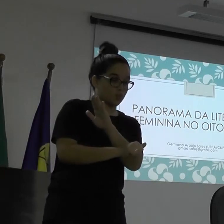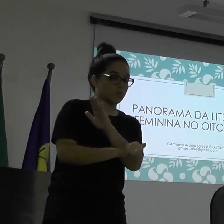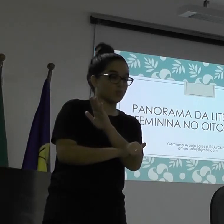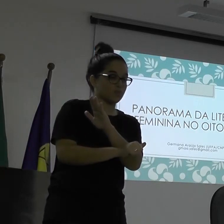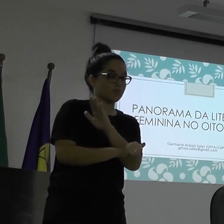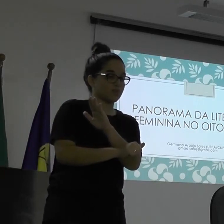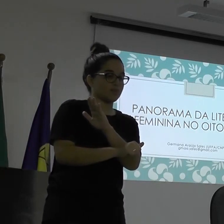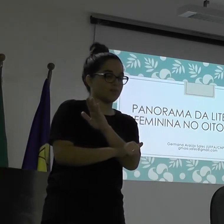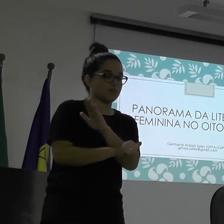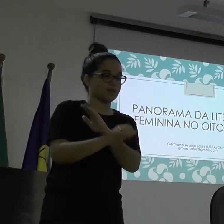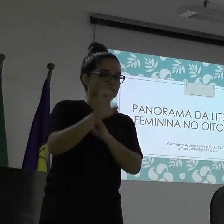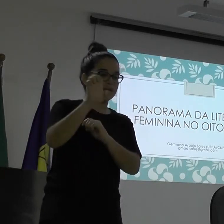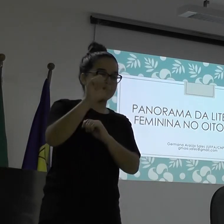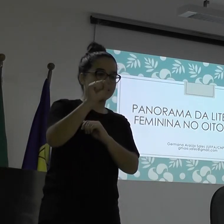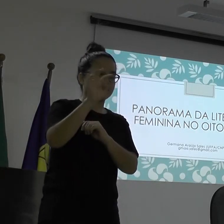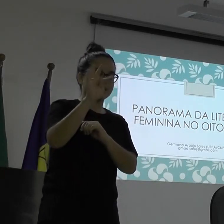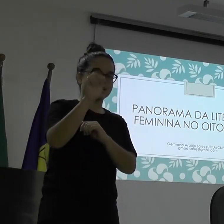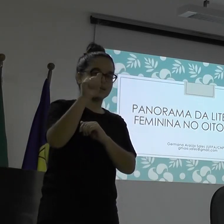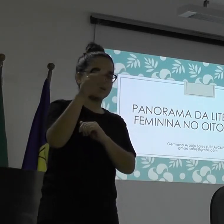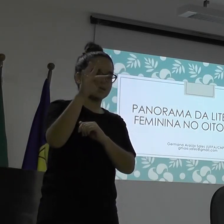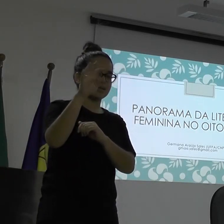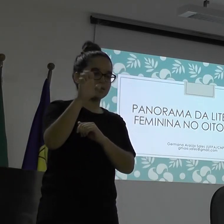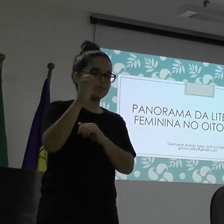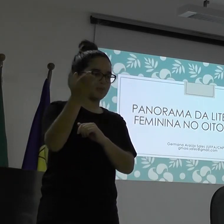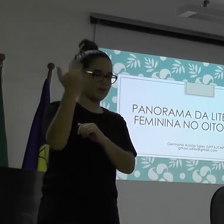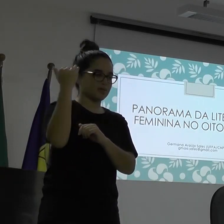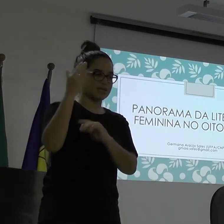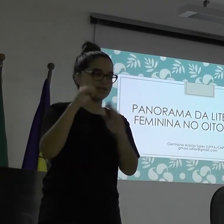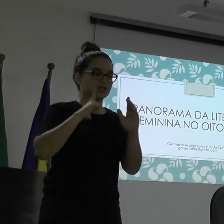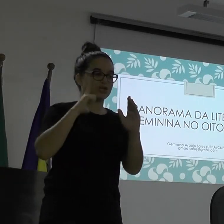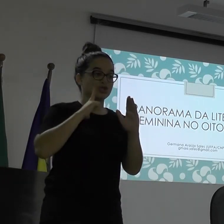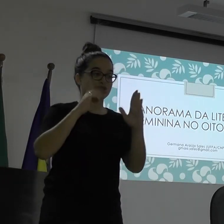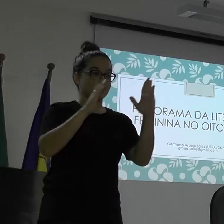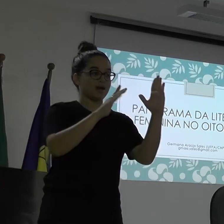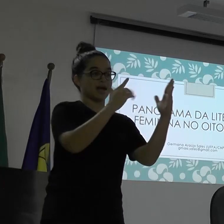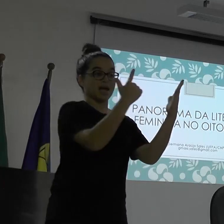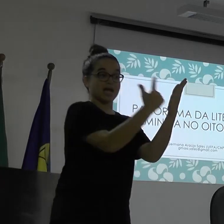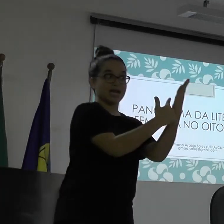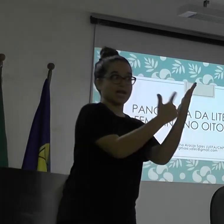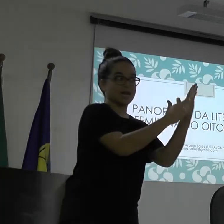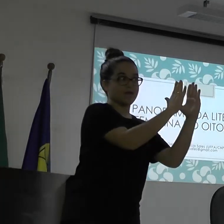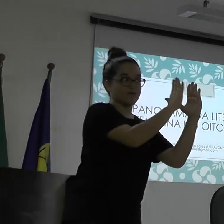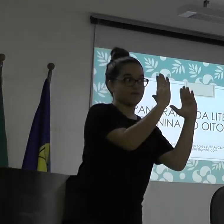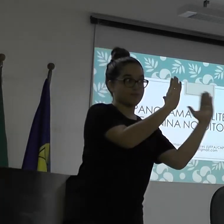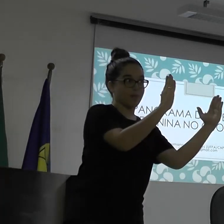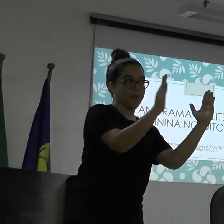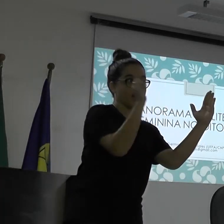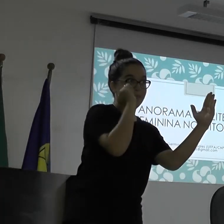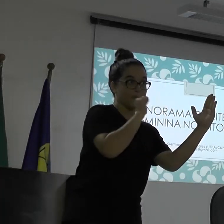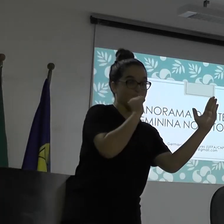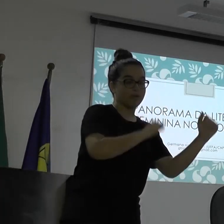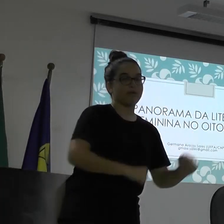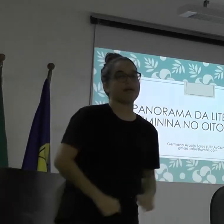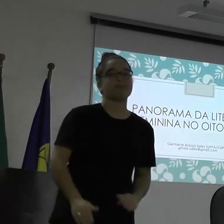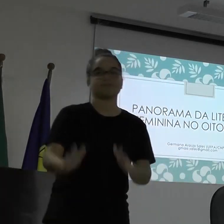as estantes eram separadas. Tinha os livros das mulheres e os livros dos